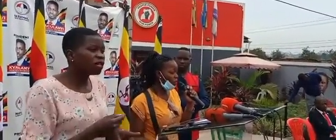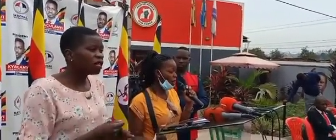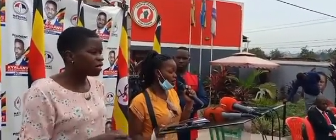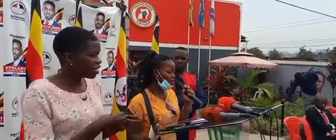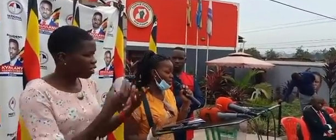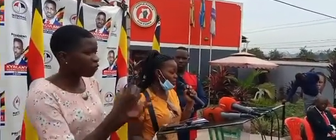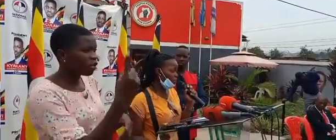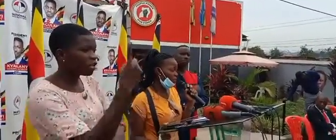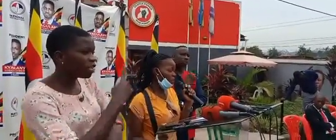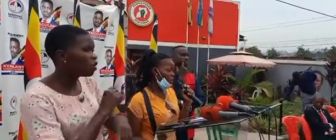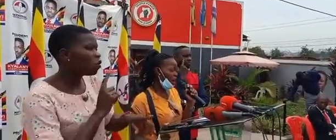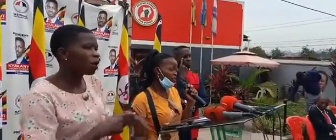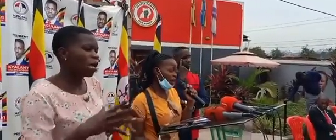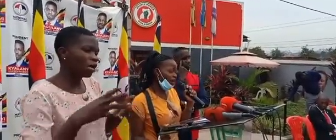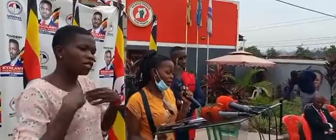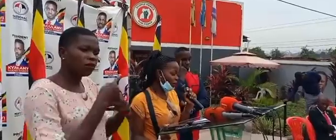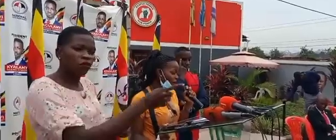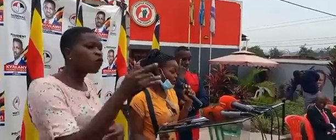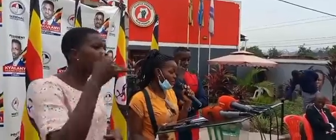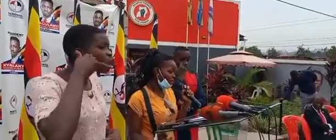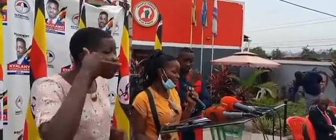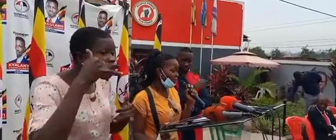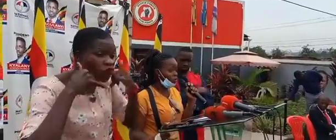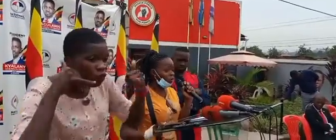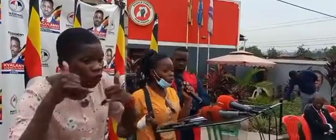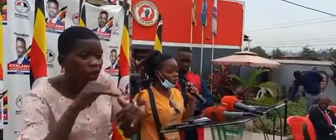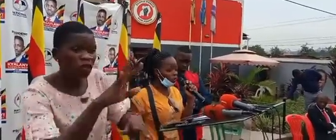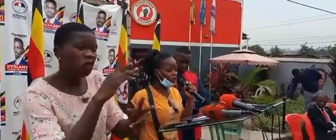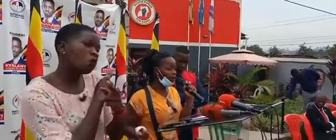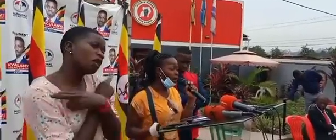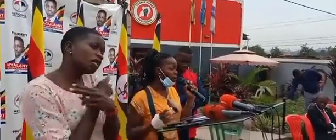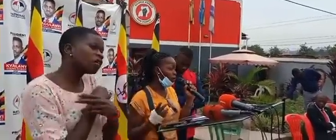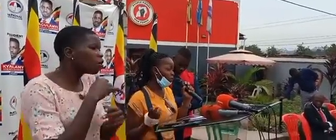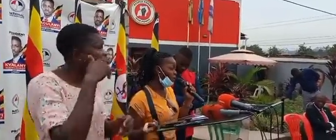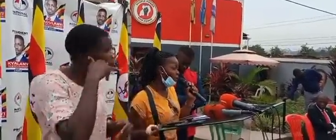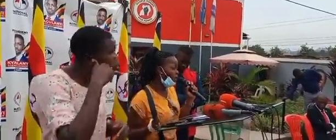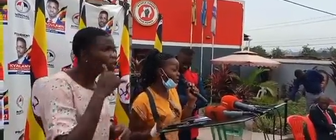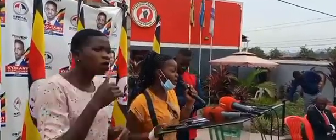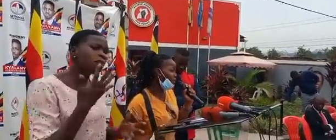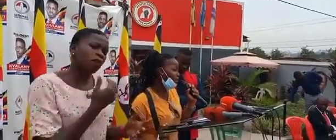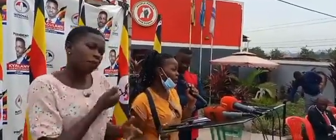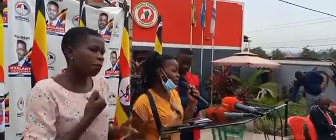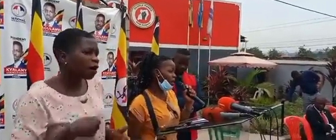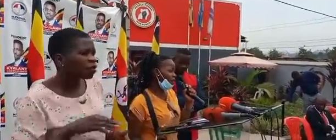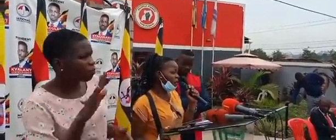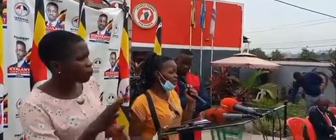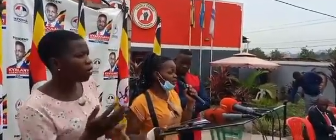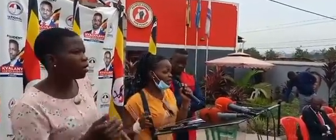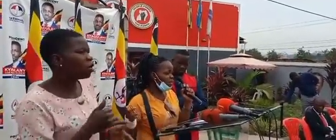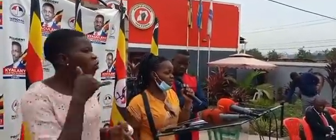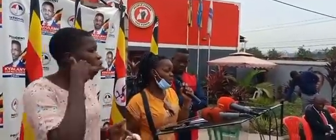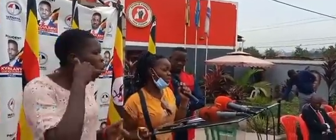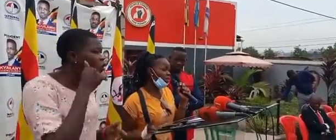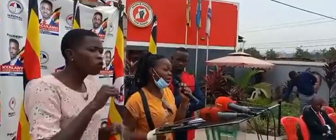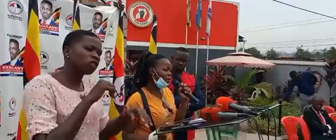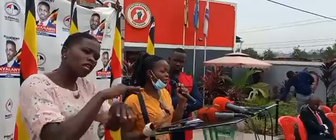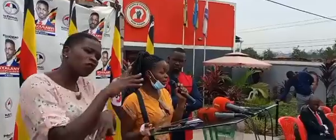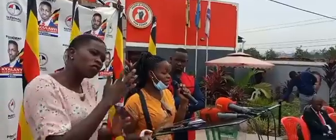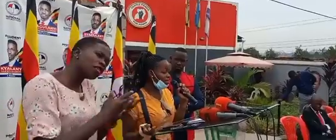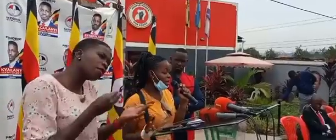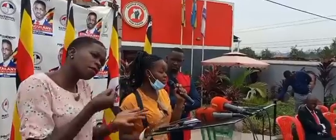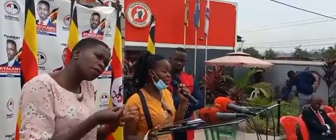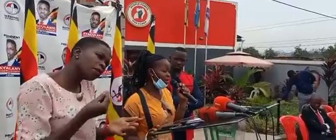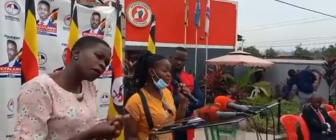naku ng'olw'amasimu afande n'abawa amasimu buli omu osobola okukubira nogaakukubire ku maama wo akuweerezeeyo ebiri